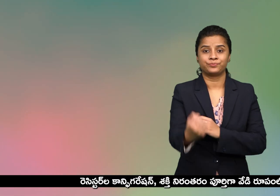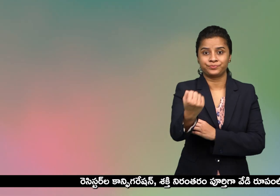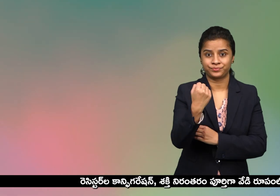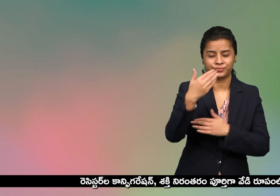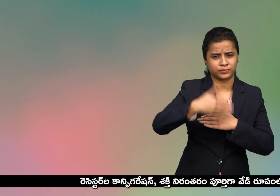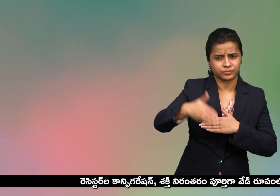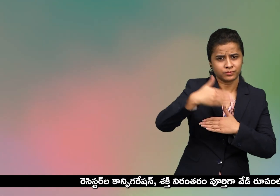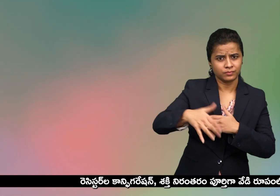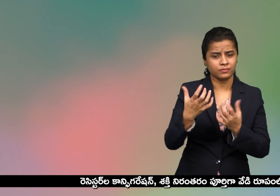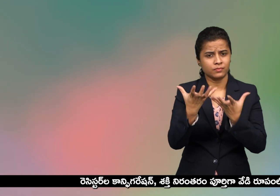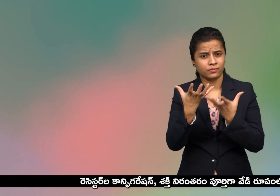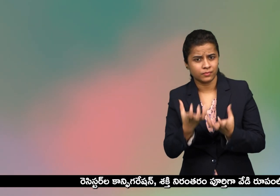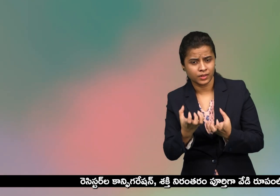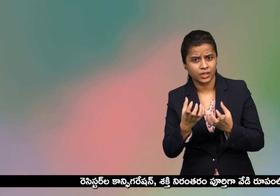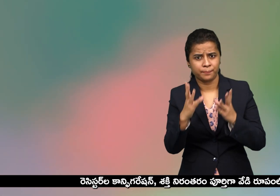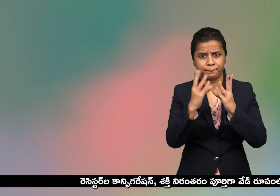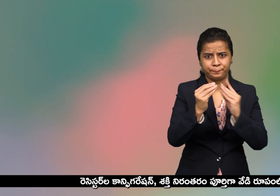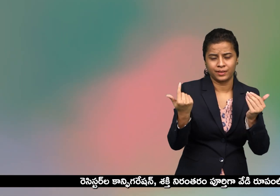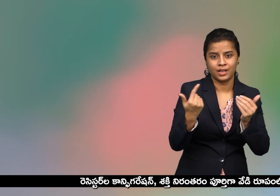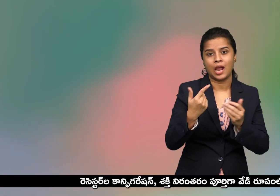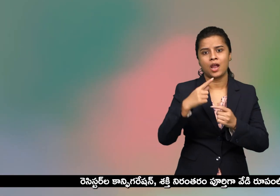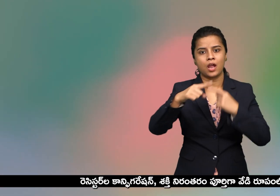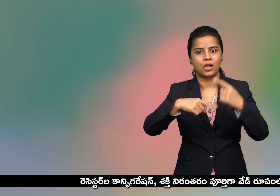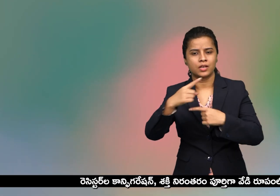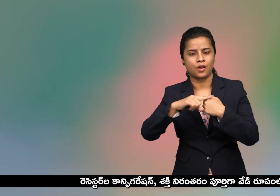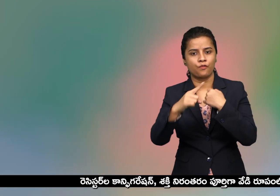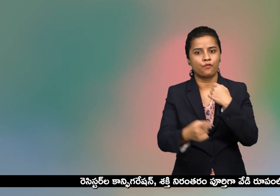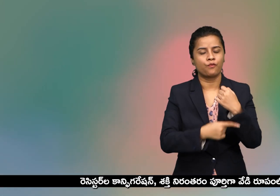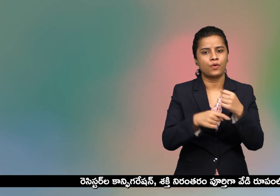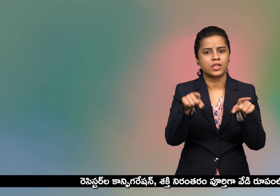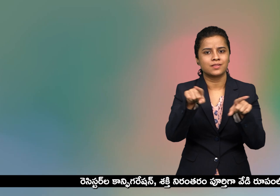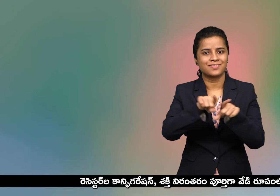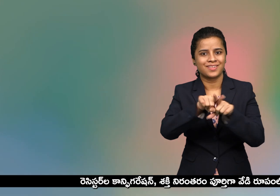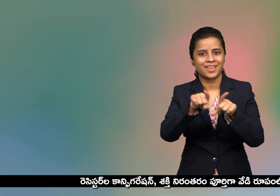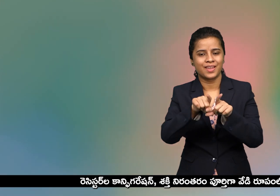రెసిస్టర్ల కాన్ఫిగరేషన్ శక్తి నిరంతరం పూర్తిగా వేడి రూపంలో వెదజల్లుతుంది.